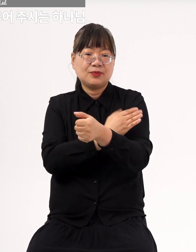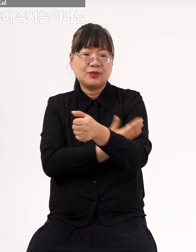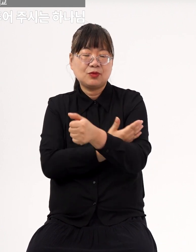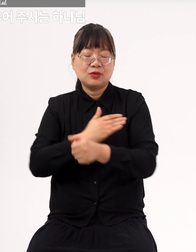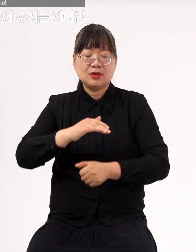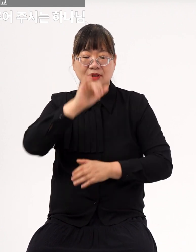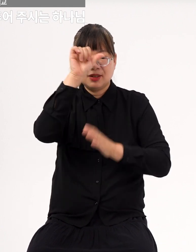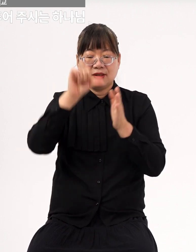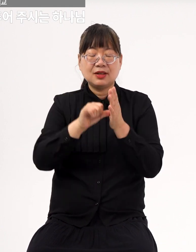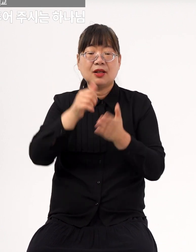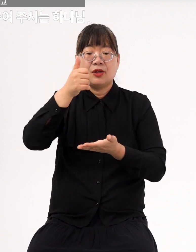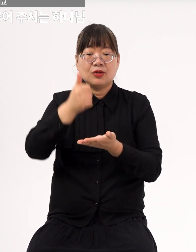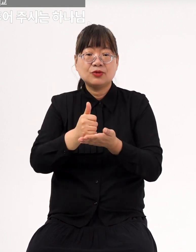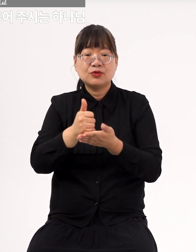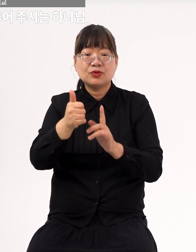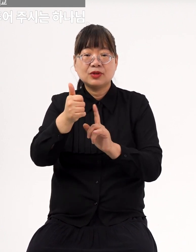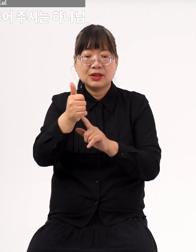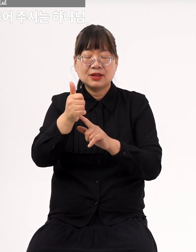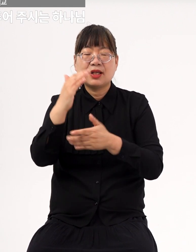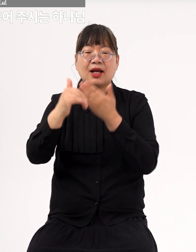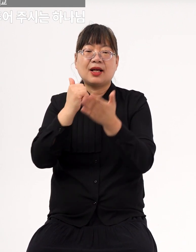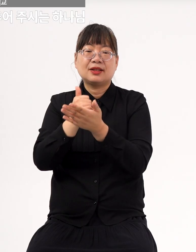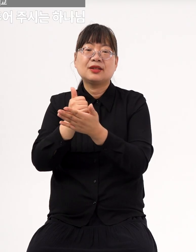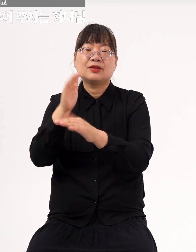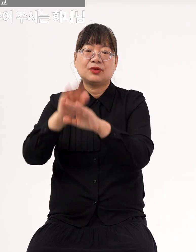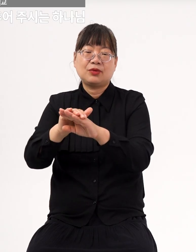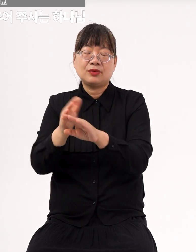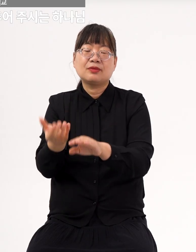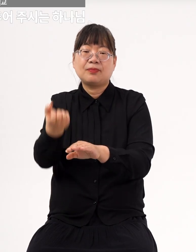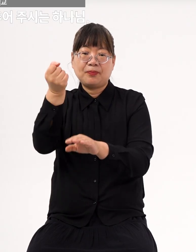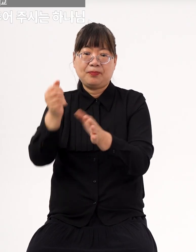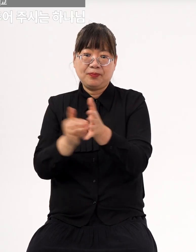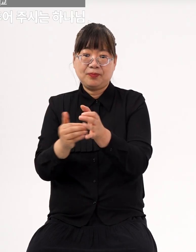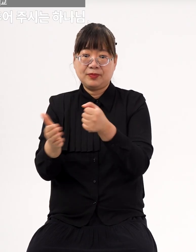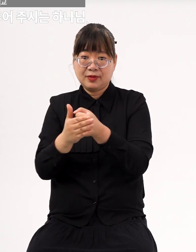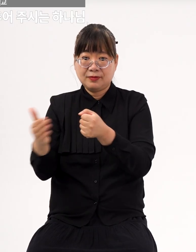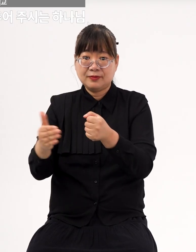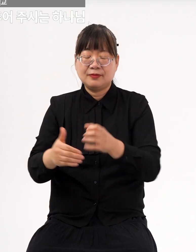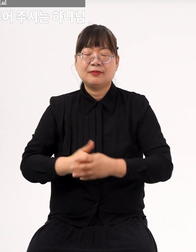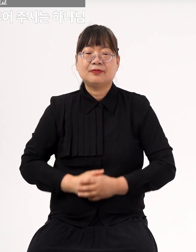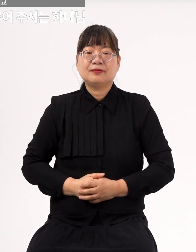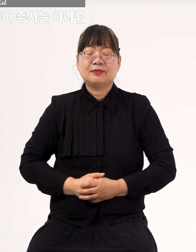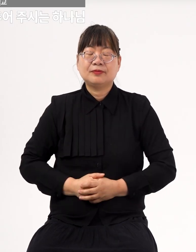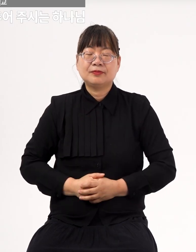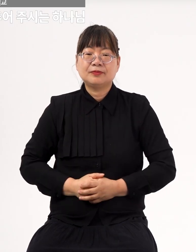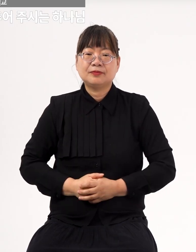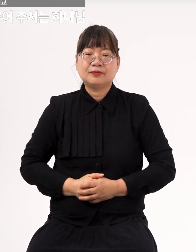우리 인생의 주인이 그분 손에 있기 때문에. 자, 그러면